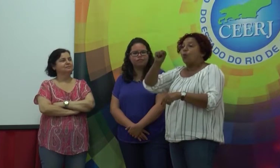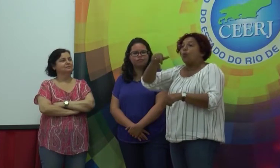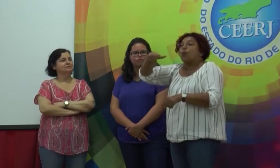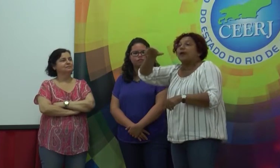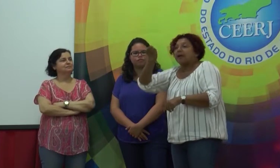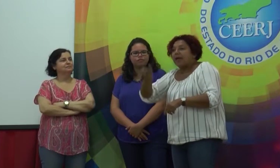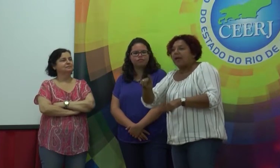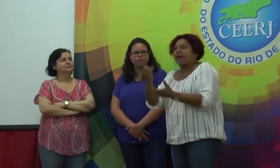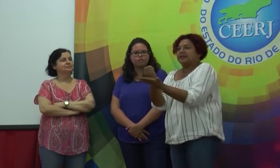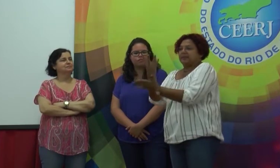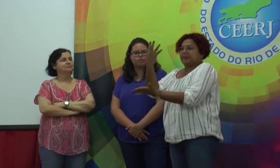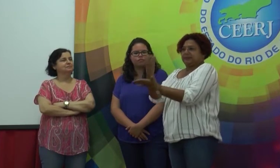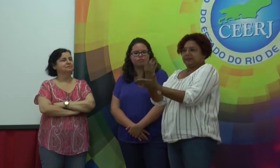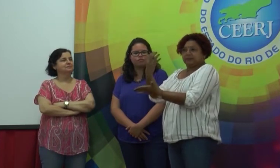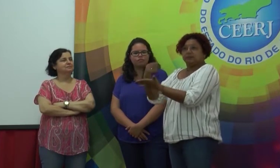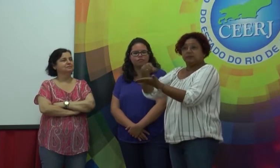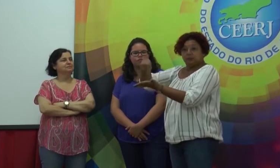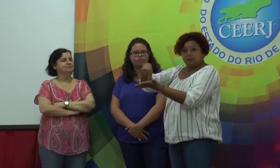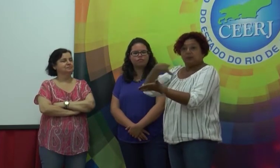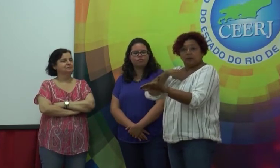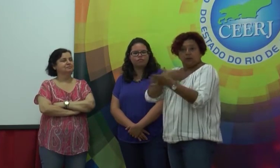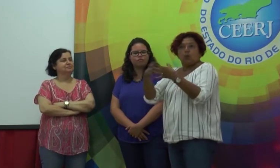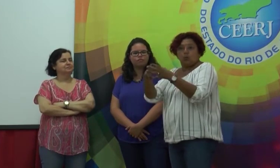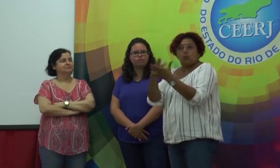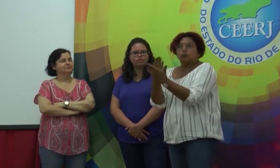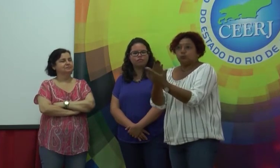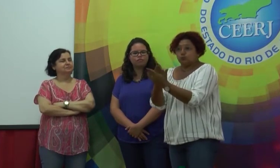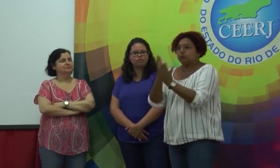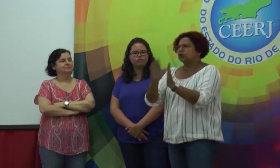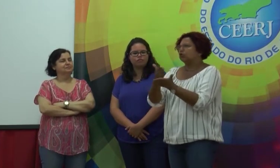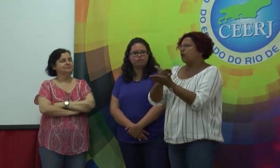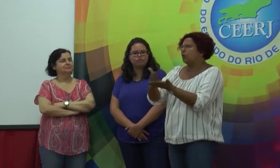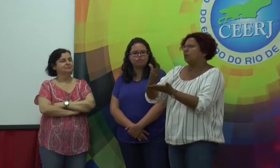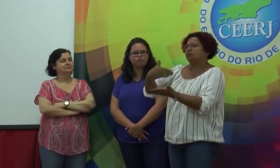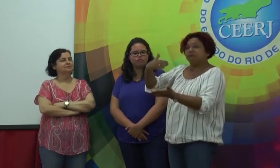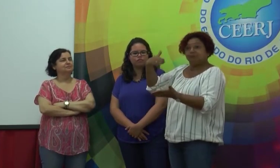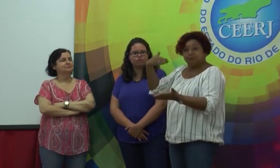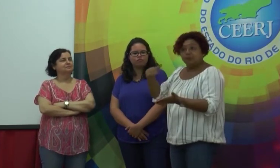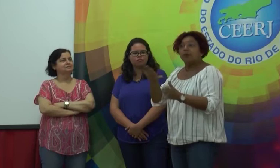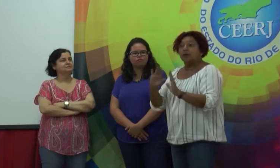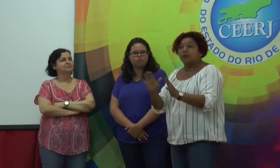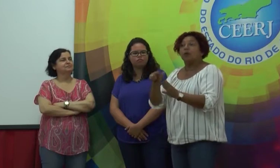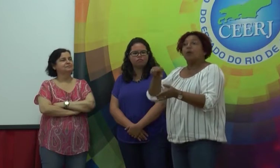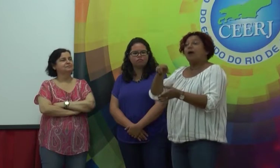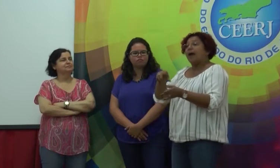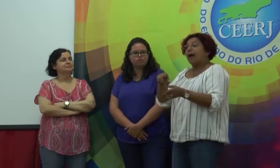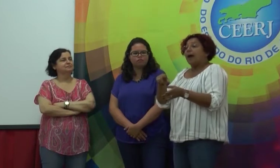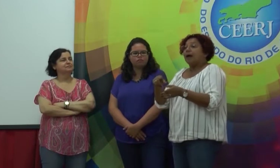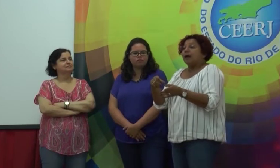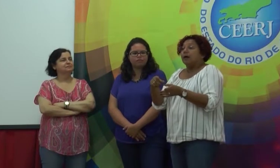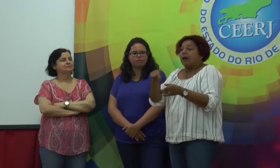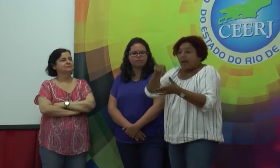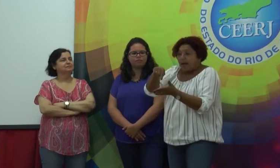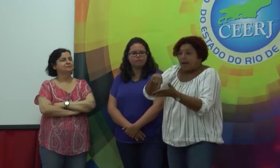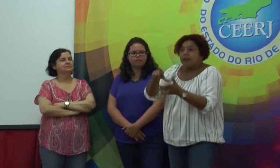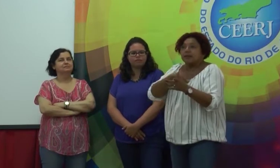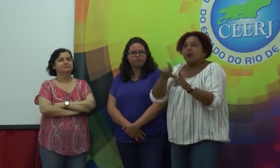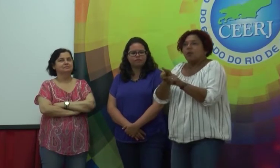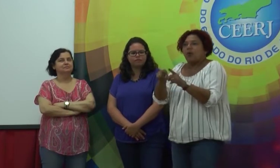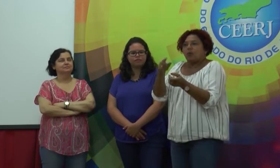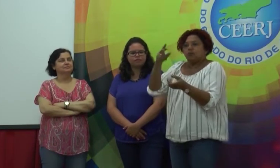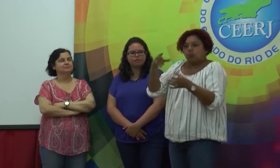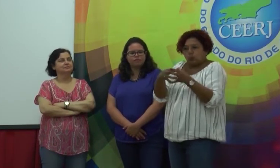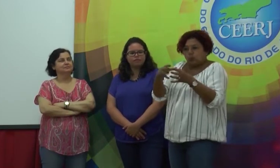E existem vários temas que são estudados dentro da doutrina espírita, ao longo do